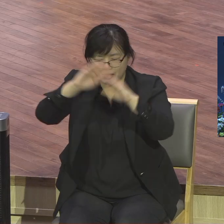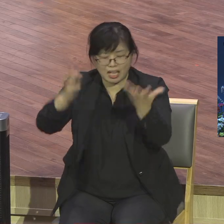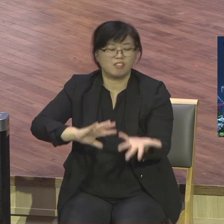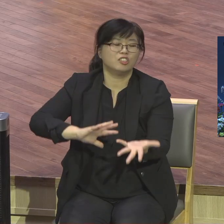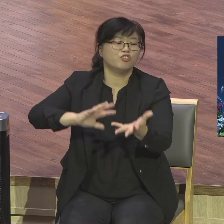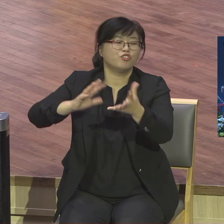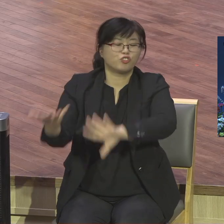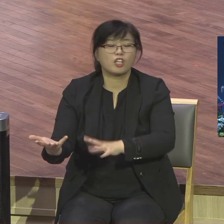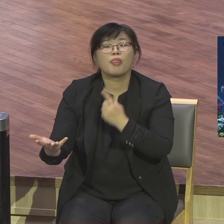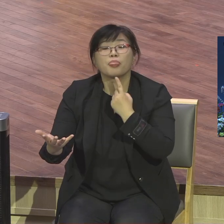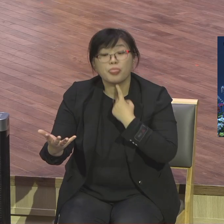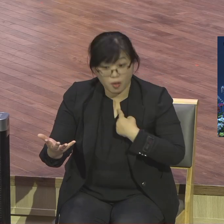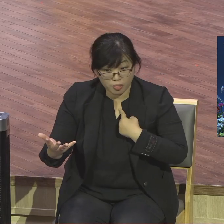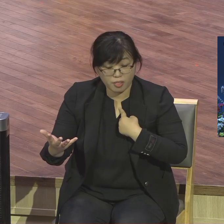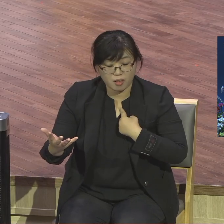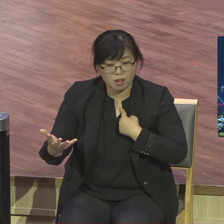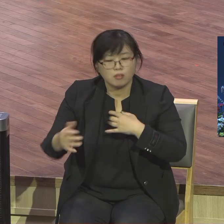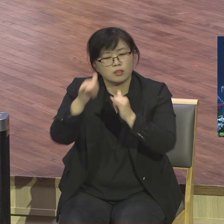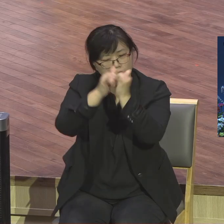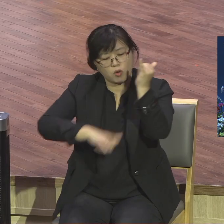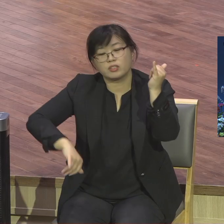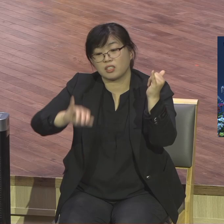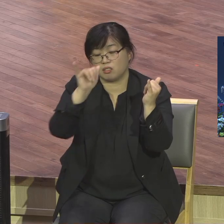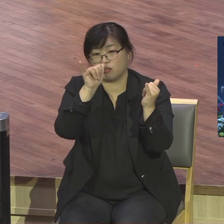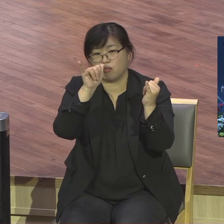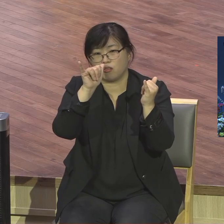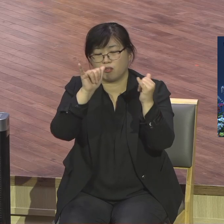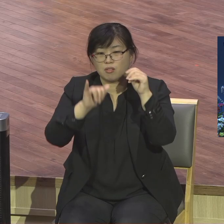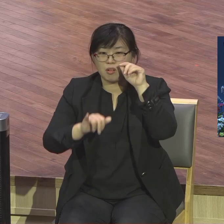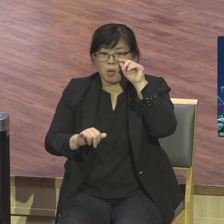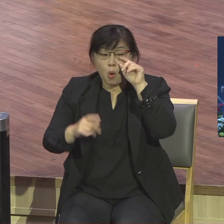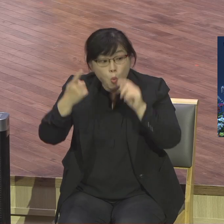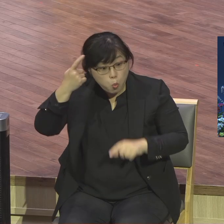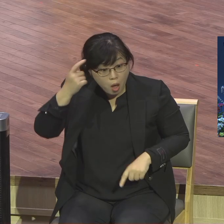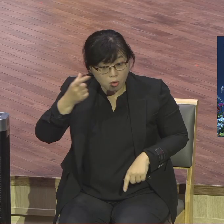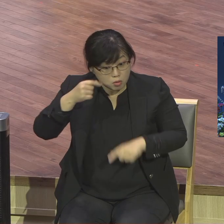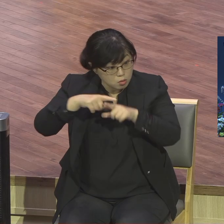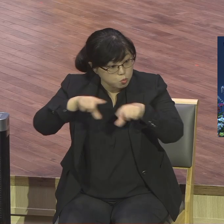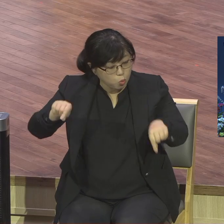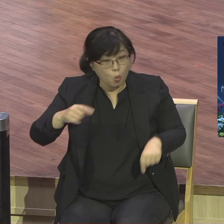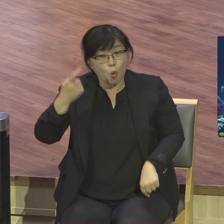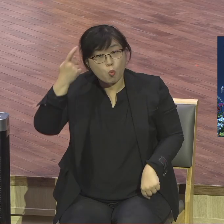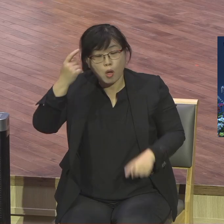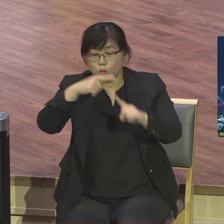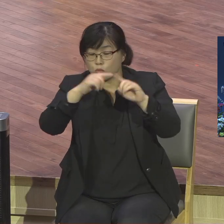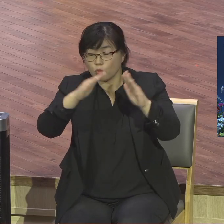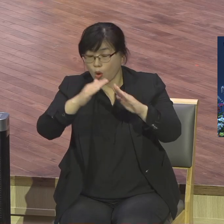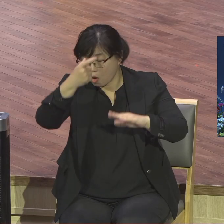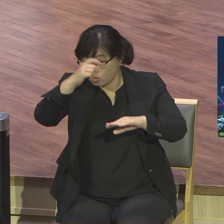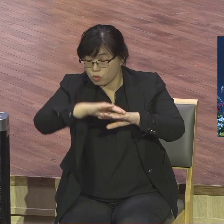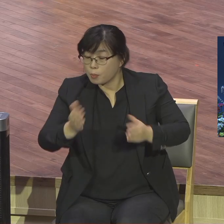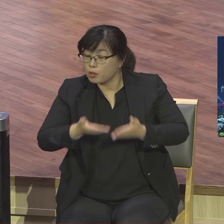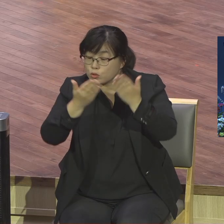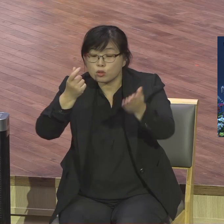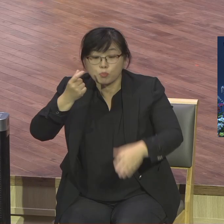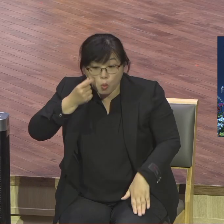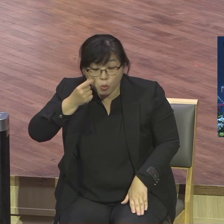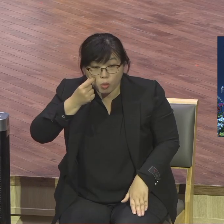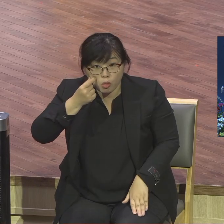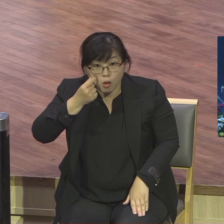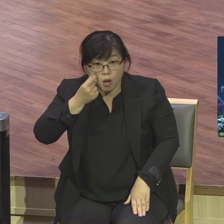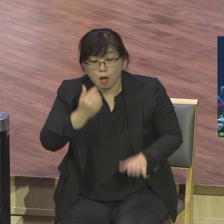놈만 잡아주니 교회 못 나요 교회의 폐쇄입니다 예수 못 믿게 하는 중에서 제일 중요하겠습니다 예배입니다